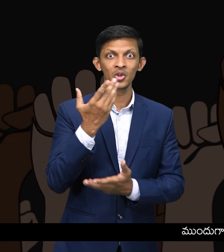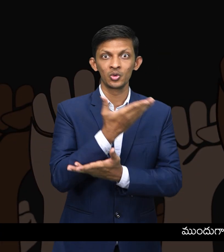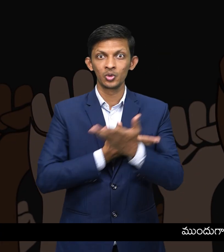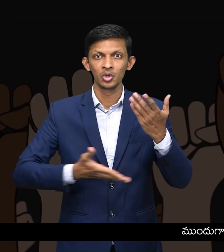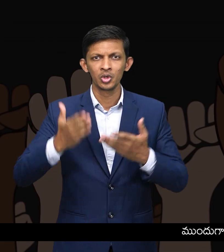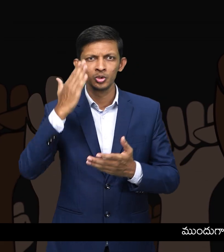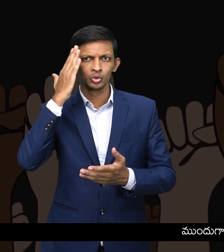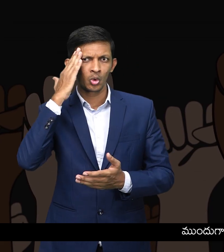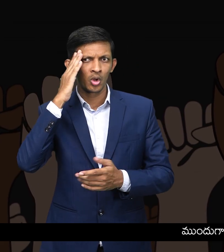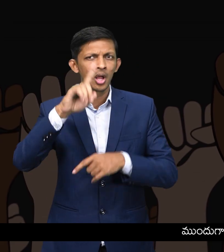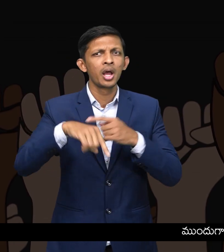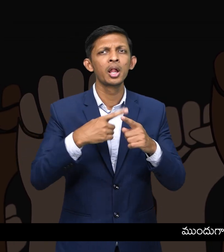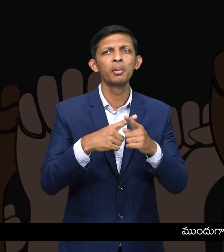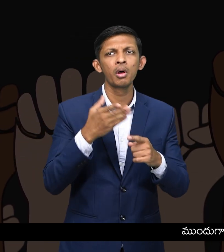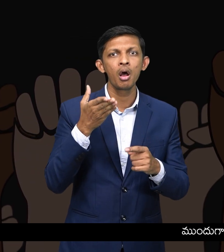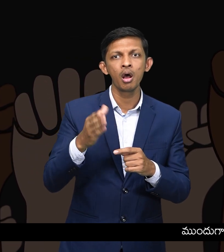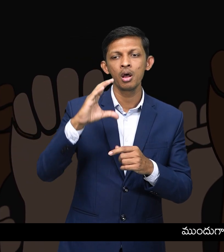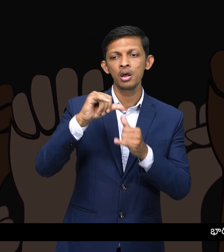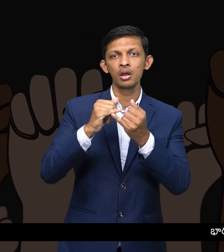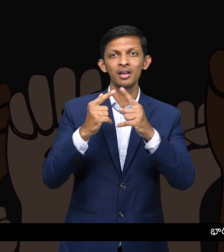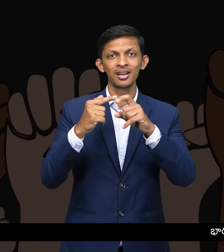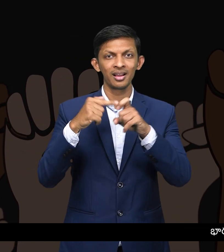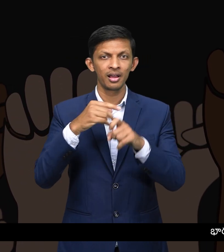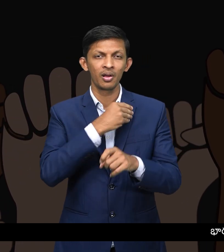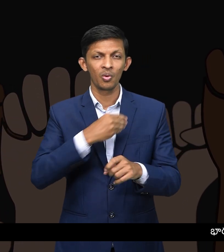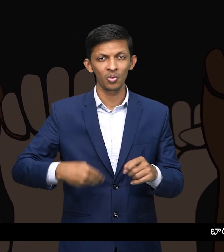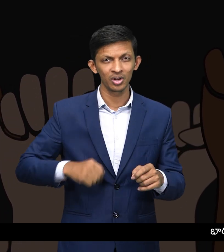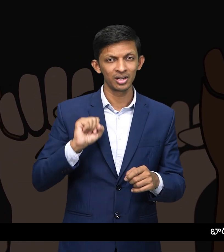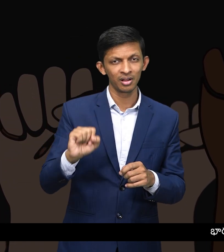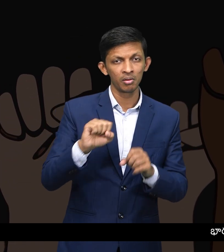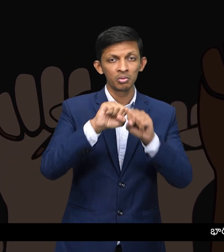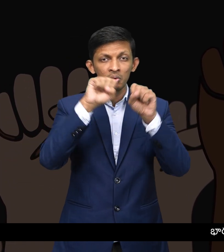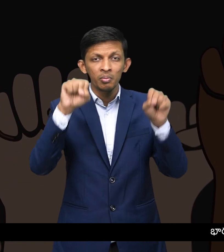ముందుగా వీటి గురించి తెలుసుకుందాం. భారతదేశంలో కుల వ్యవస్థ.